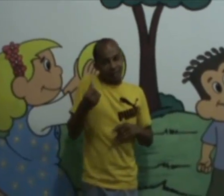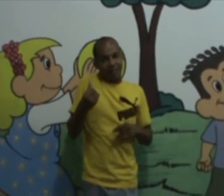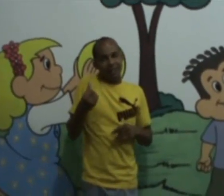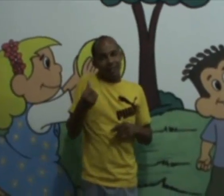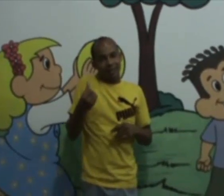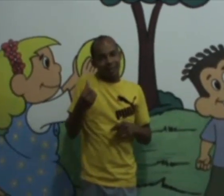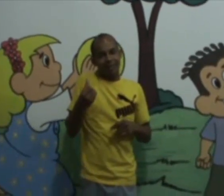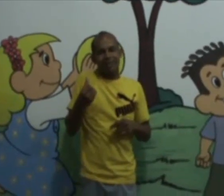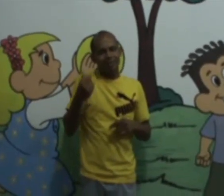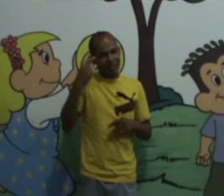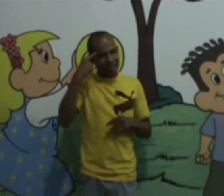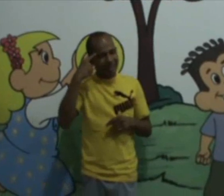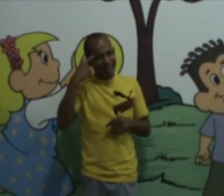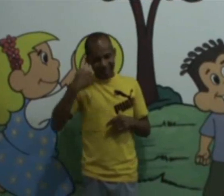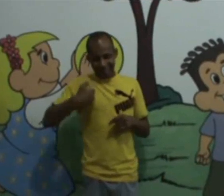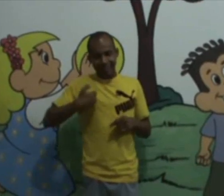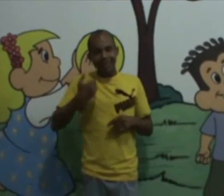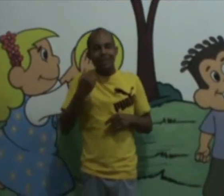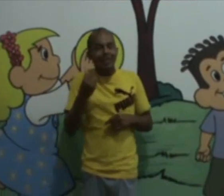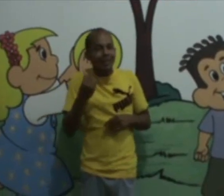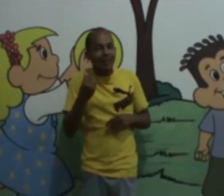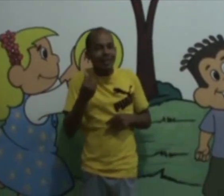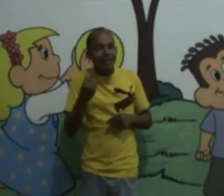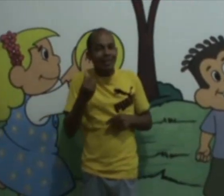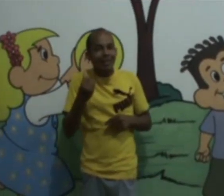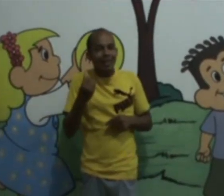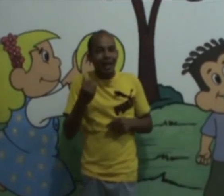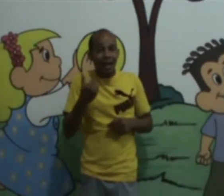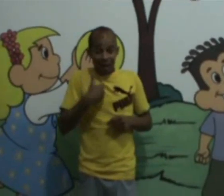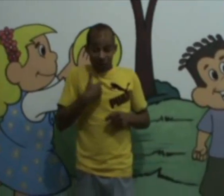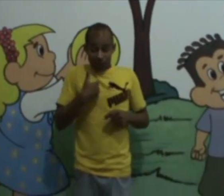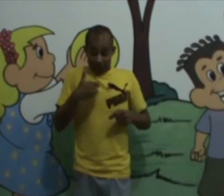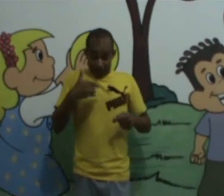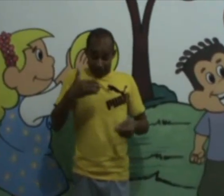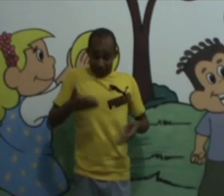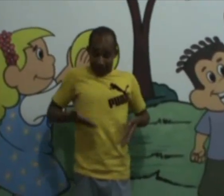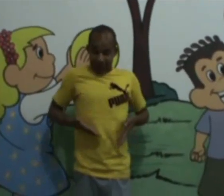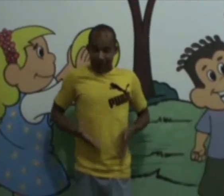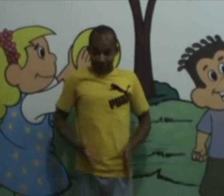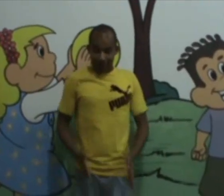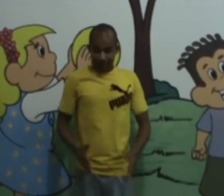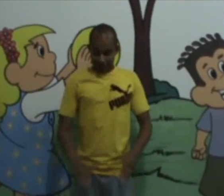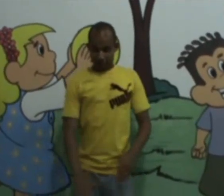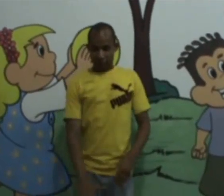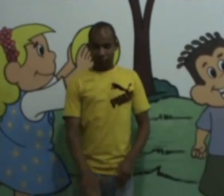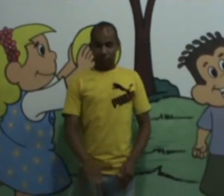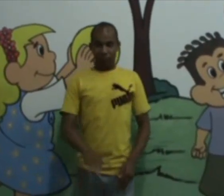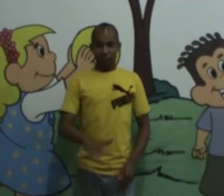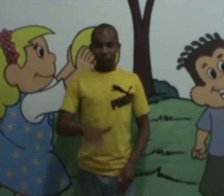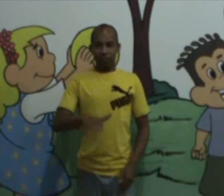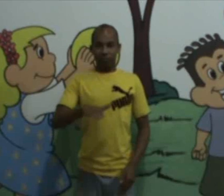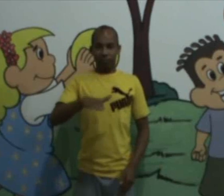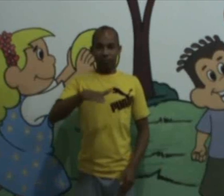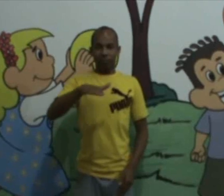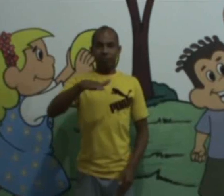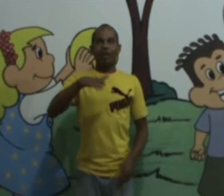anos. Imagine, 6 anos quer dizer que desde que eu nasci até